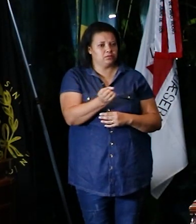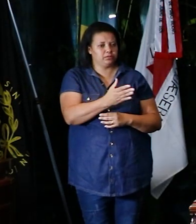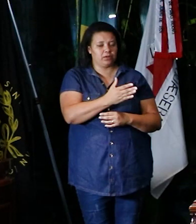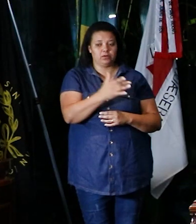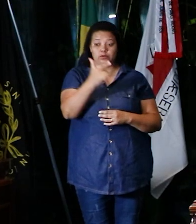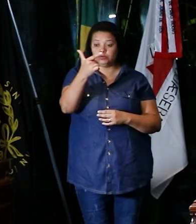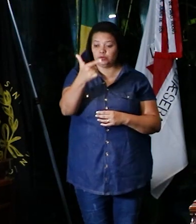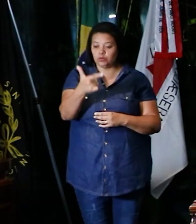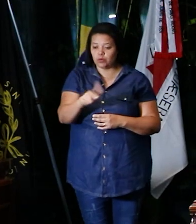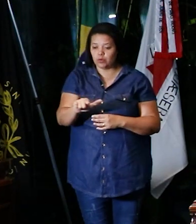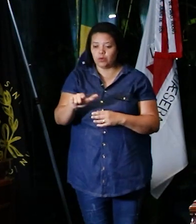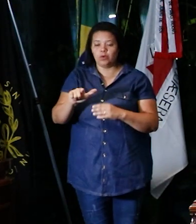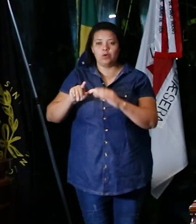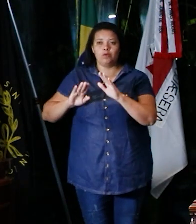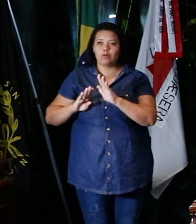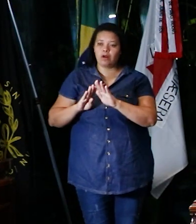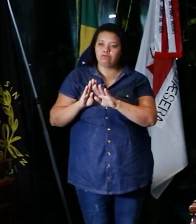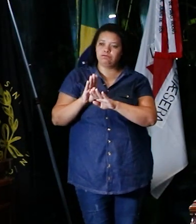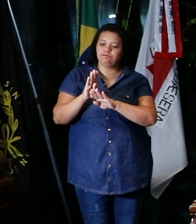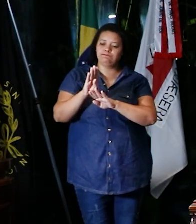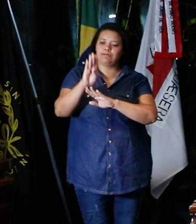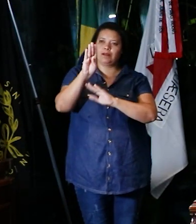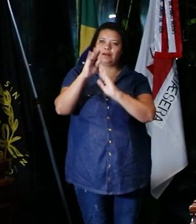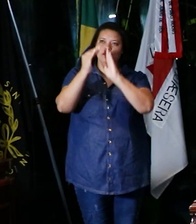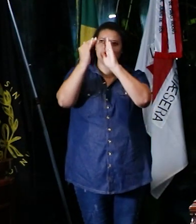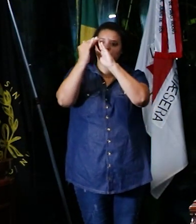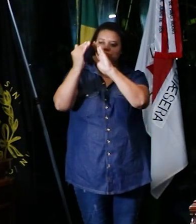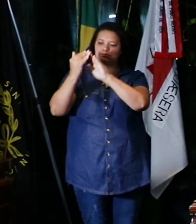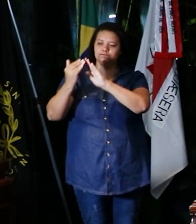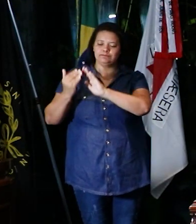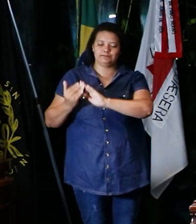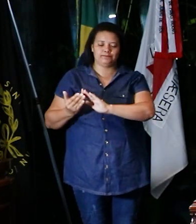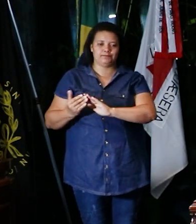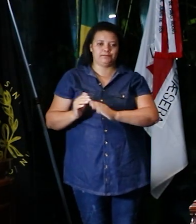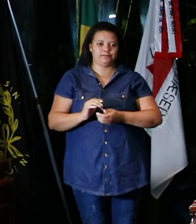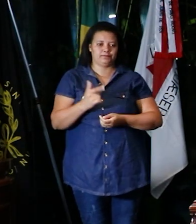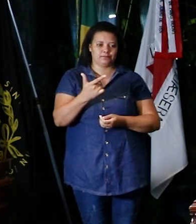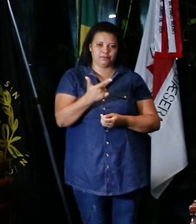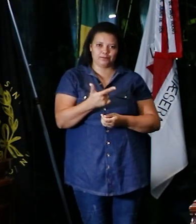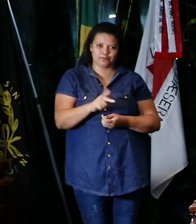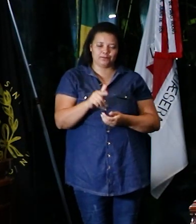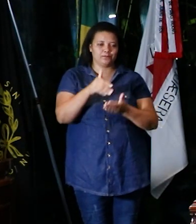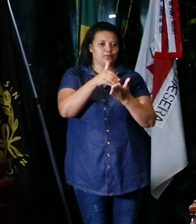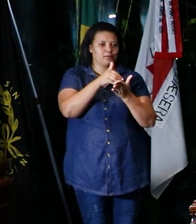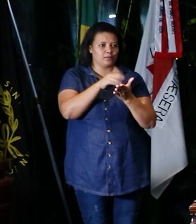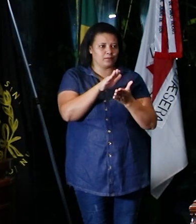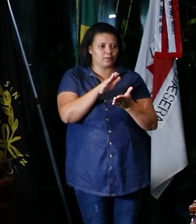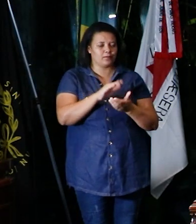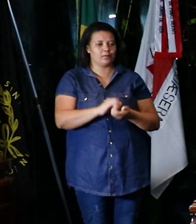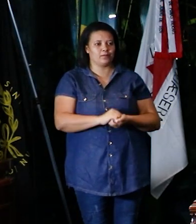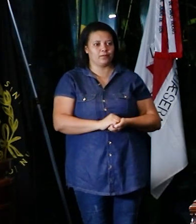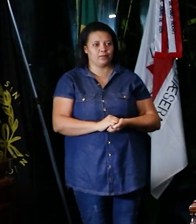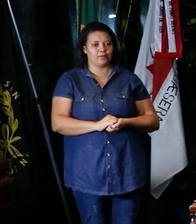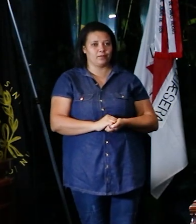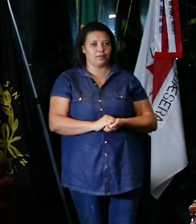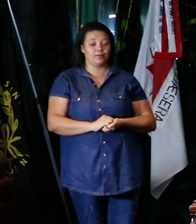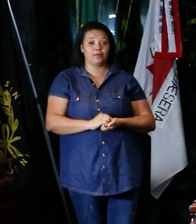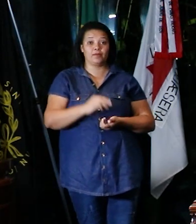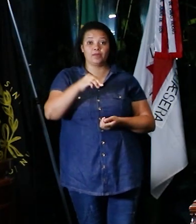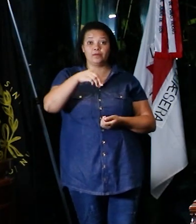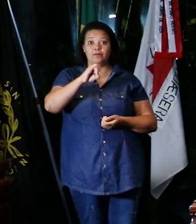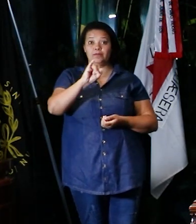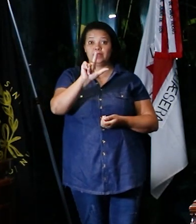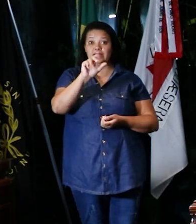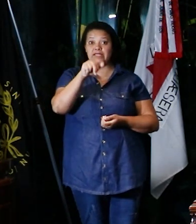terrenos de cume, de onde voltarão a ser tangidos. E milicianos, palavra da moda, né?